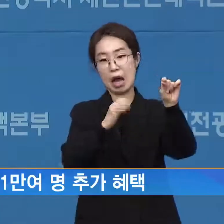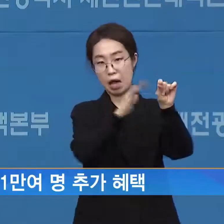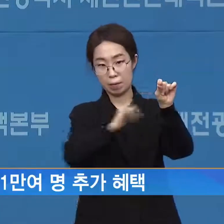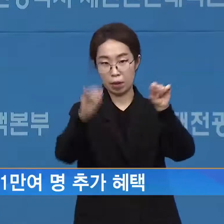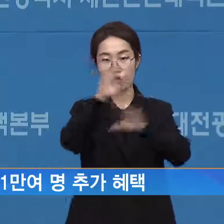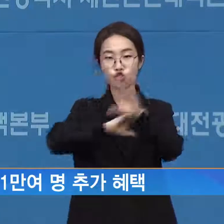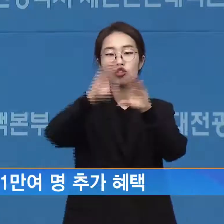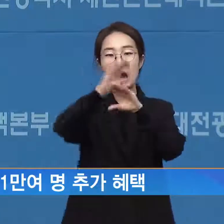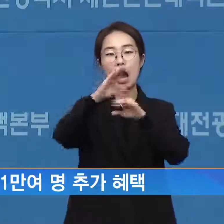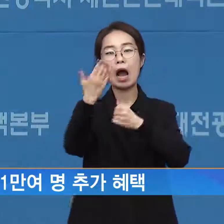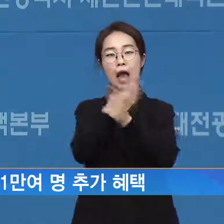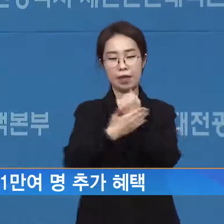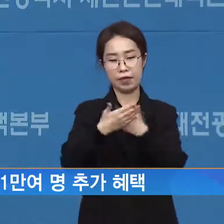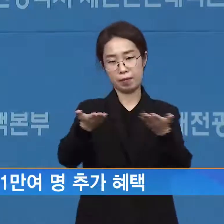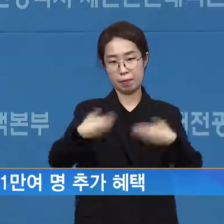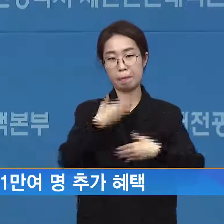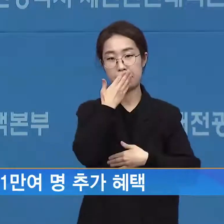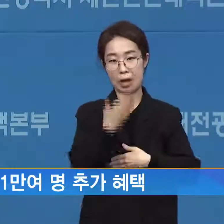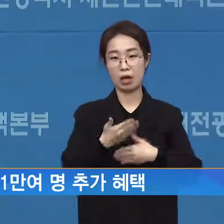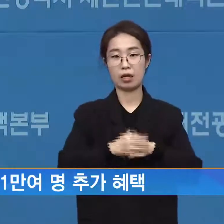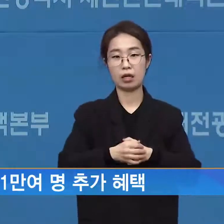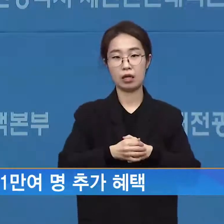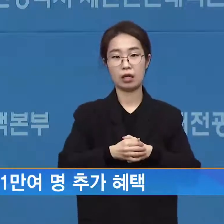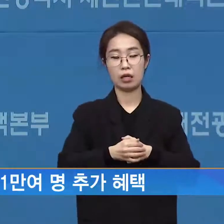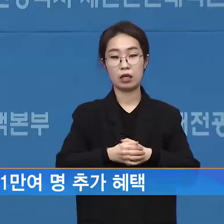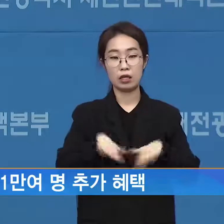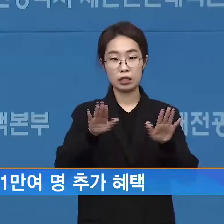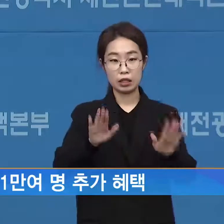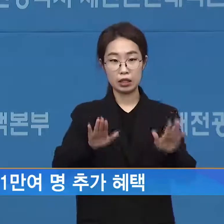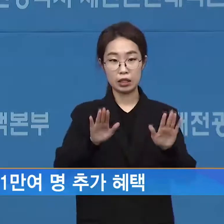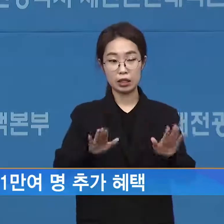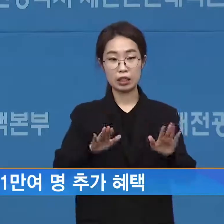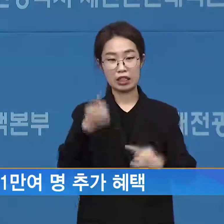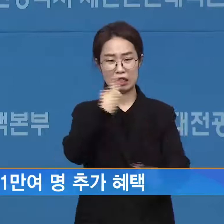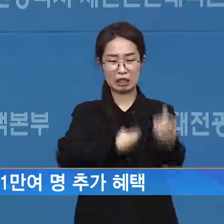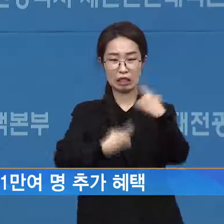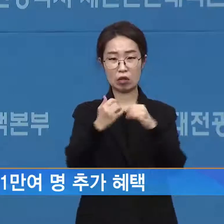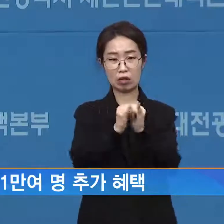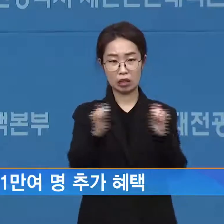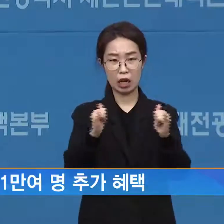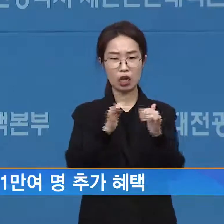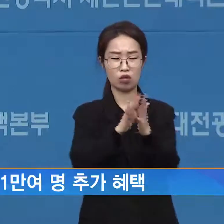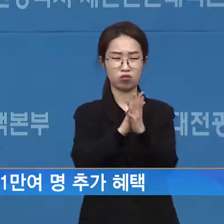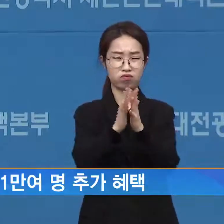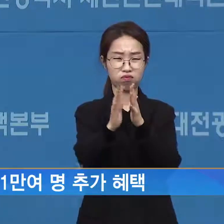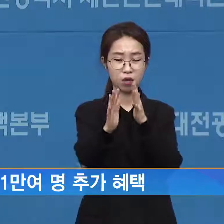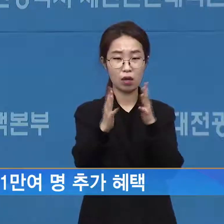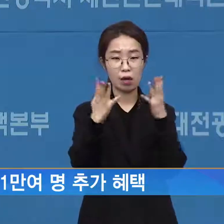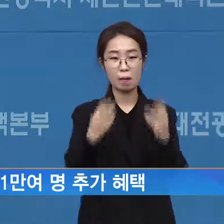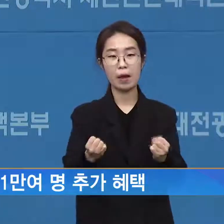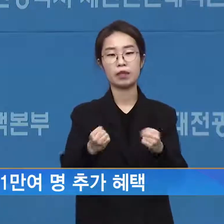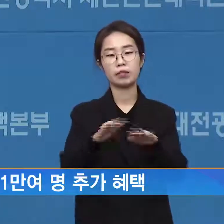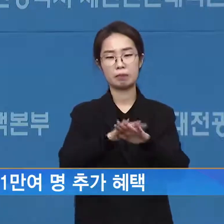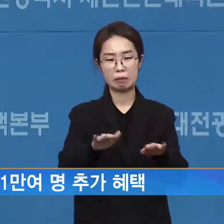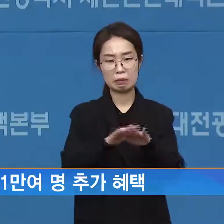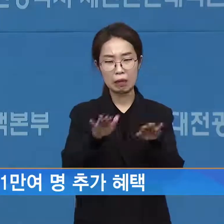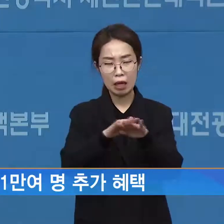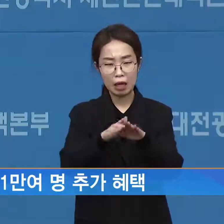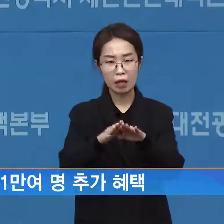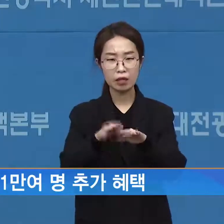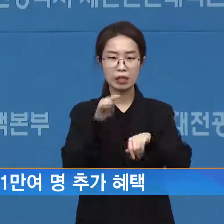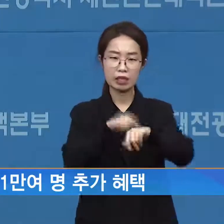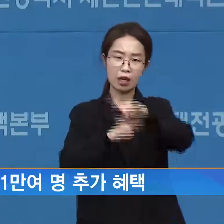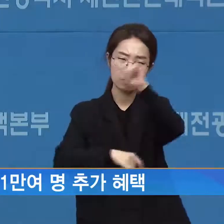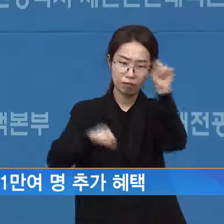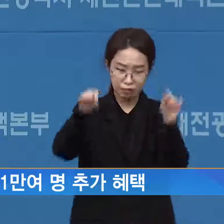혜택을 받도록 조치하였습니다. 현재 신청자가 몰려 다소 처리 과정이 지연되고 있습니다.